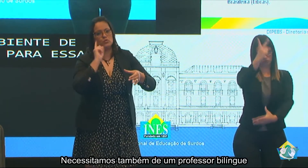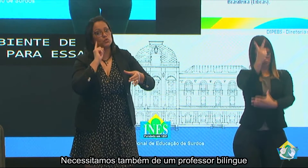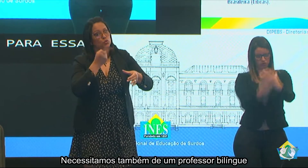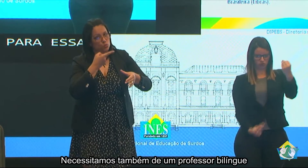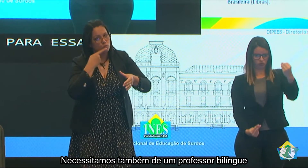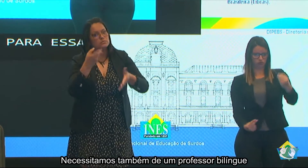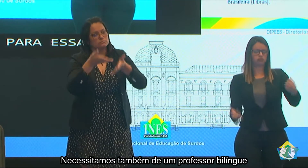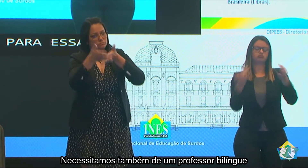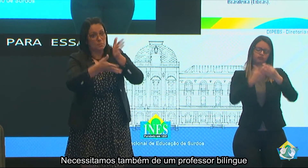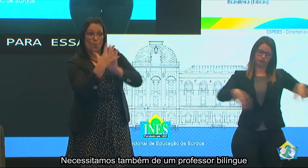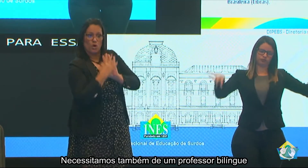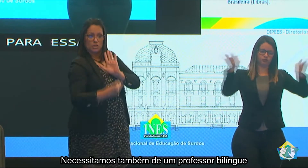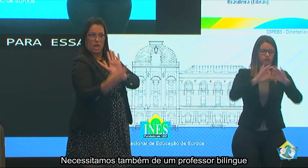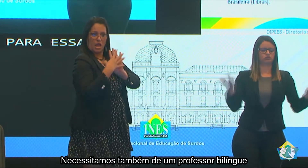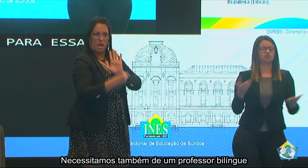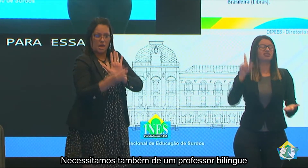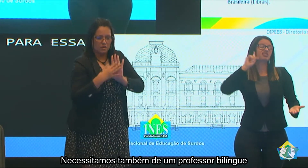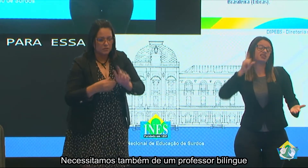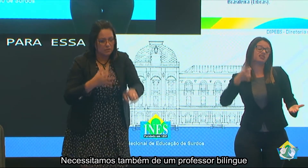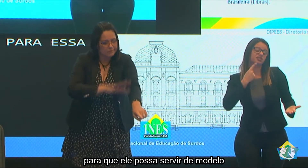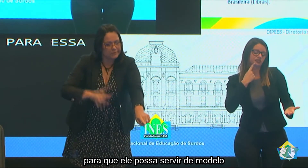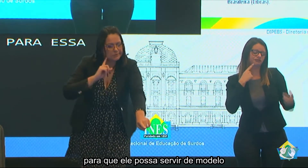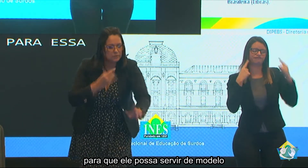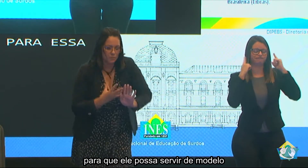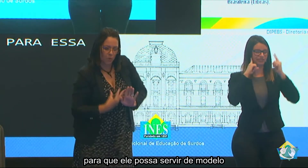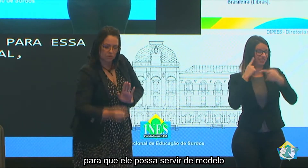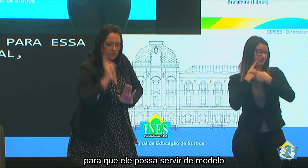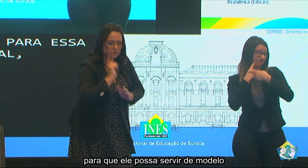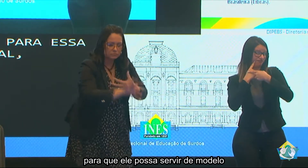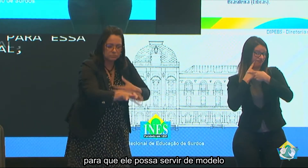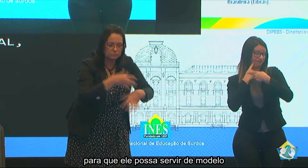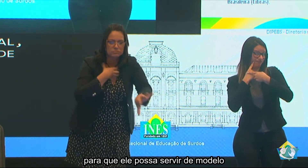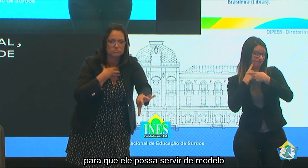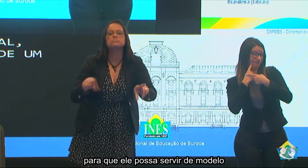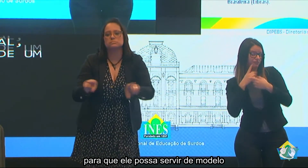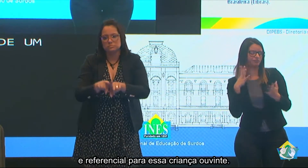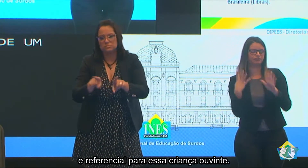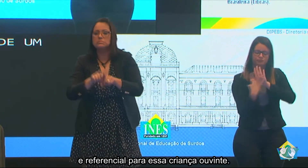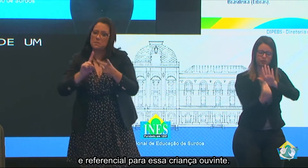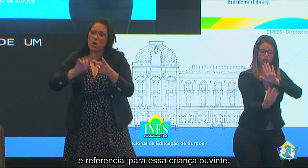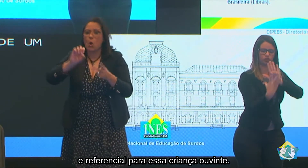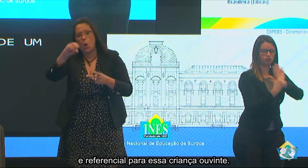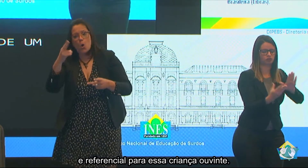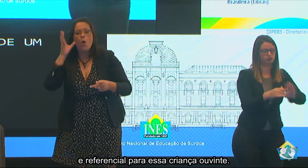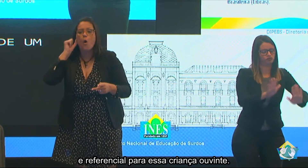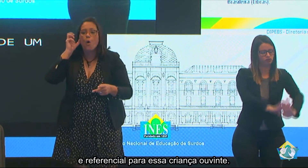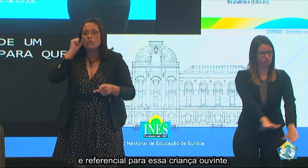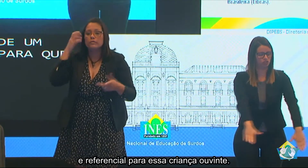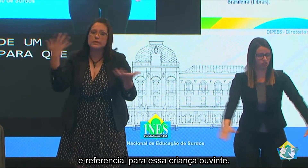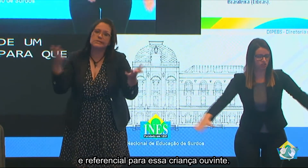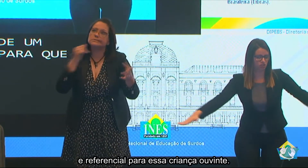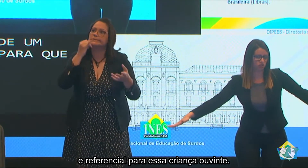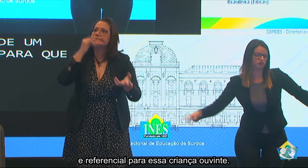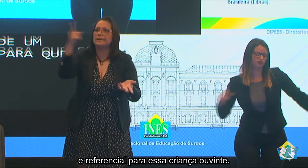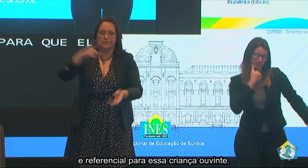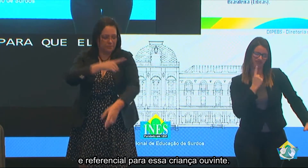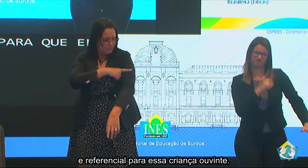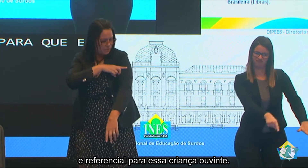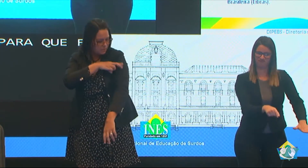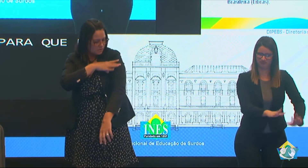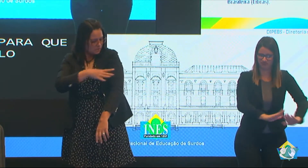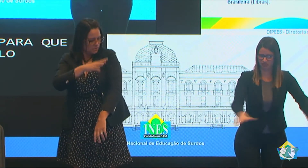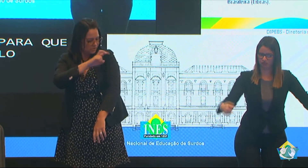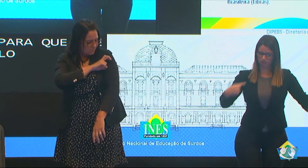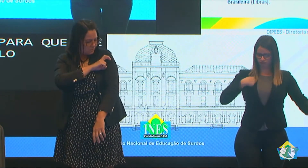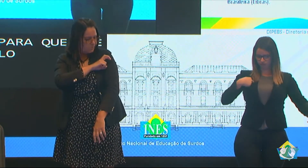Necessitamos também de um professor bilíngue para que ele possa servir de modelo, de referencial para essa criança